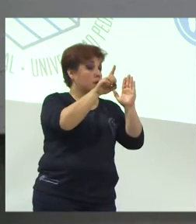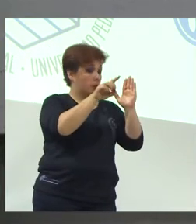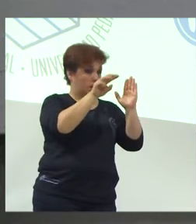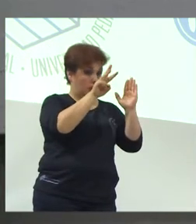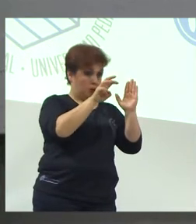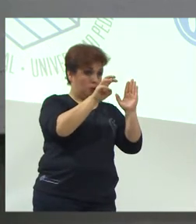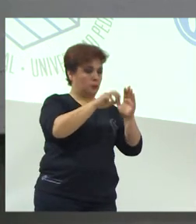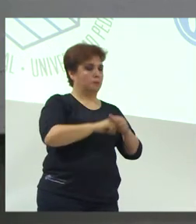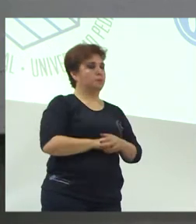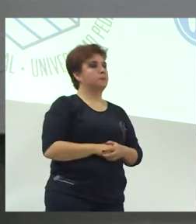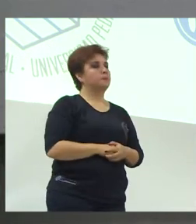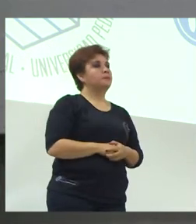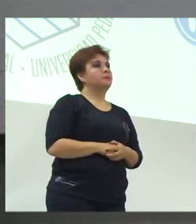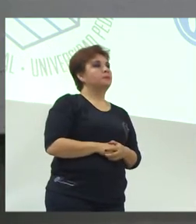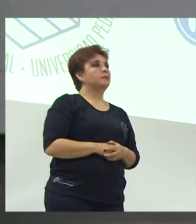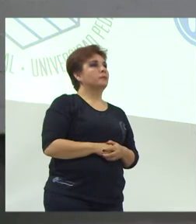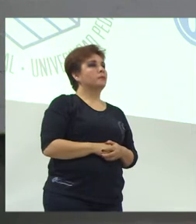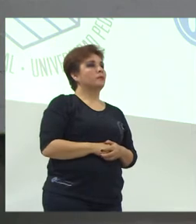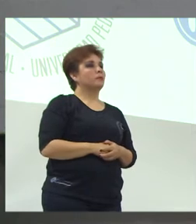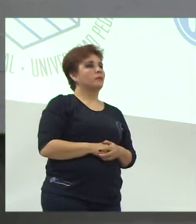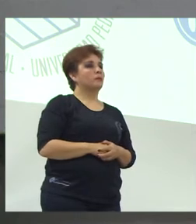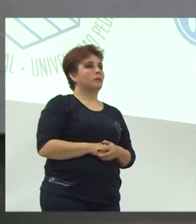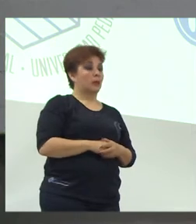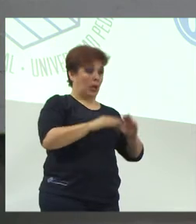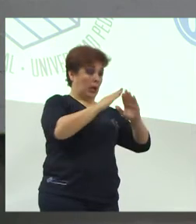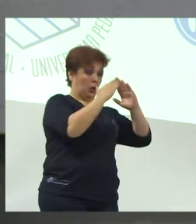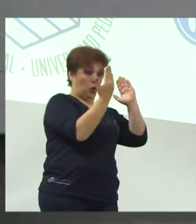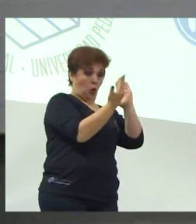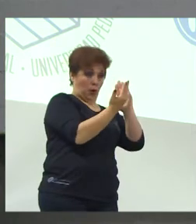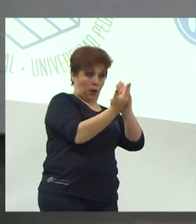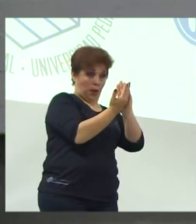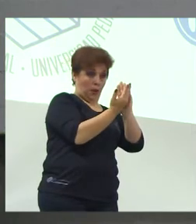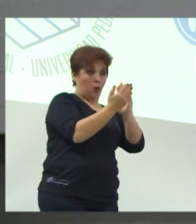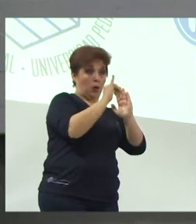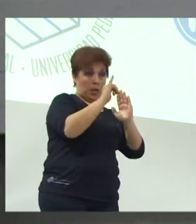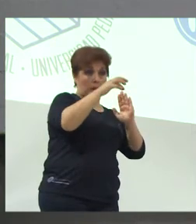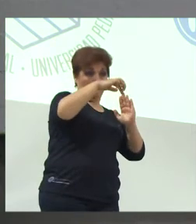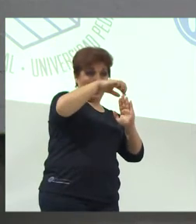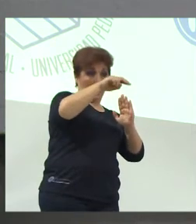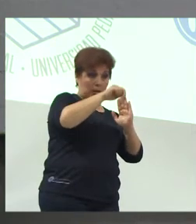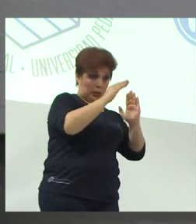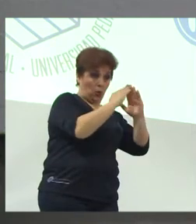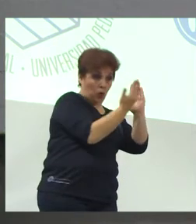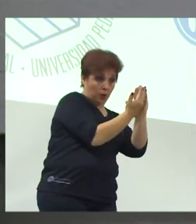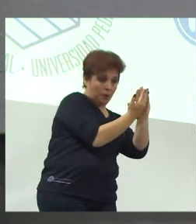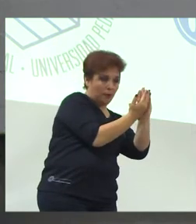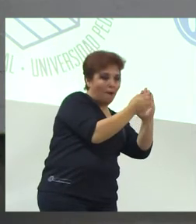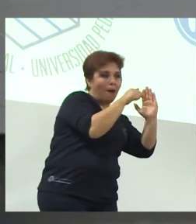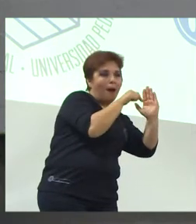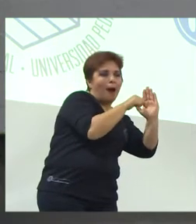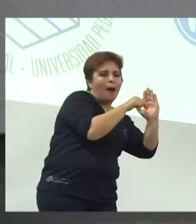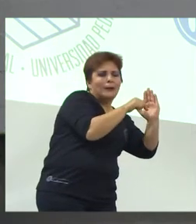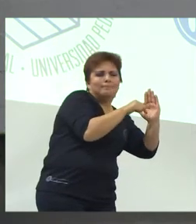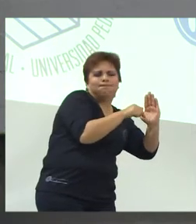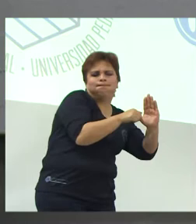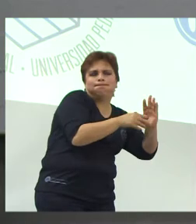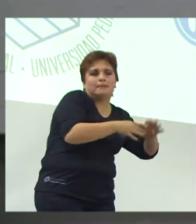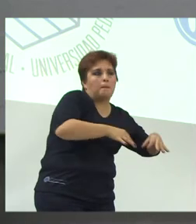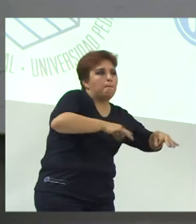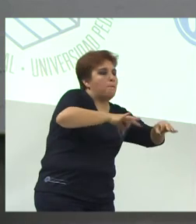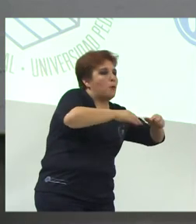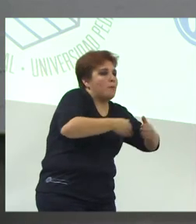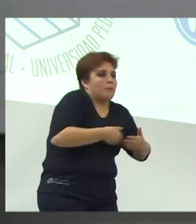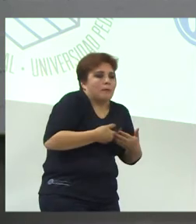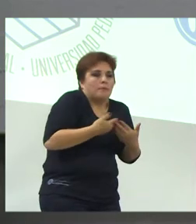por su parte el instituto pedagógico nacional aportó un ingrediente fundamental en